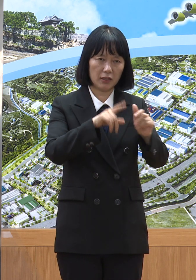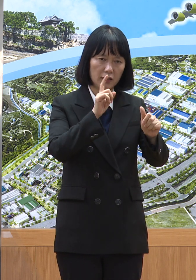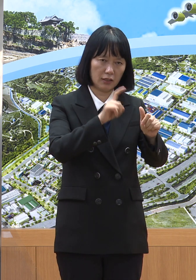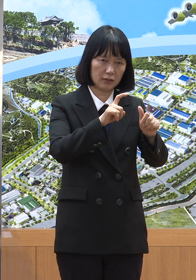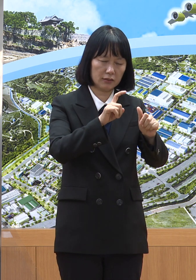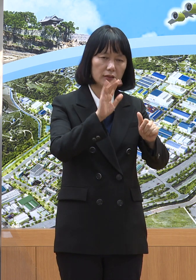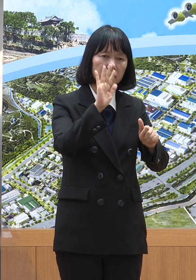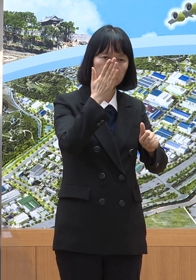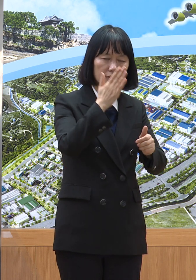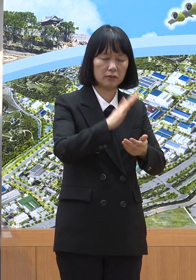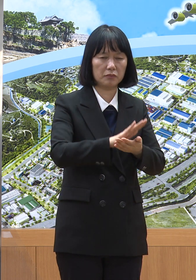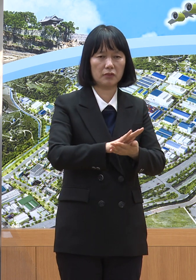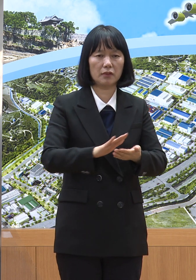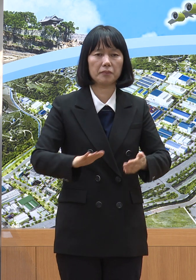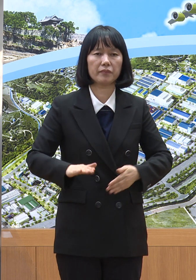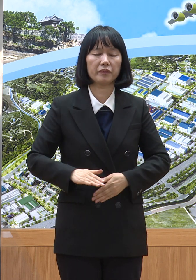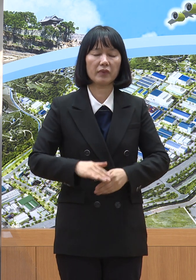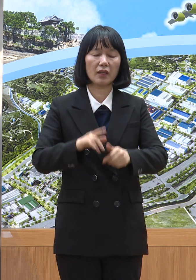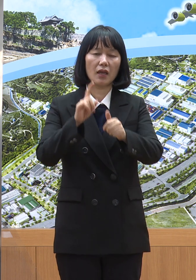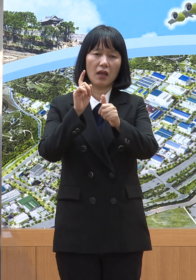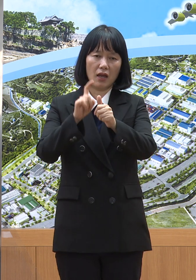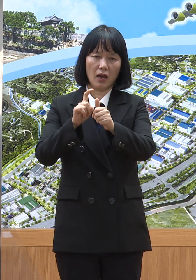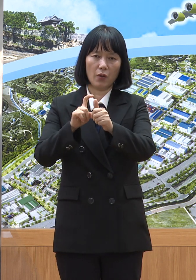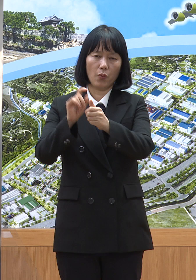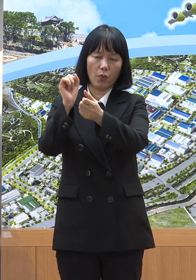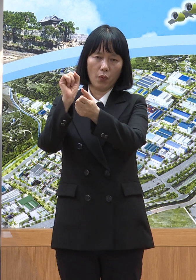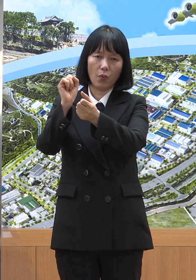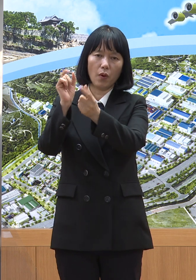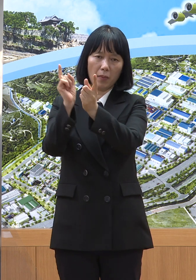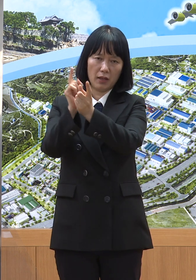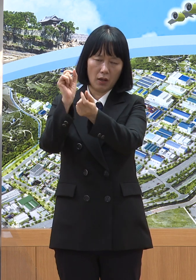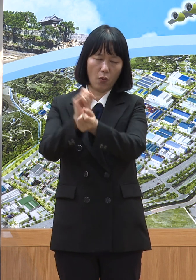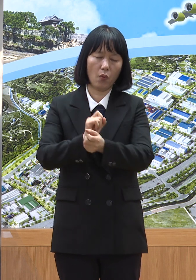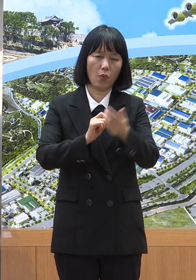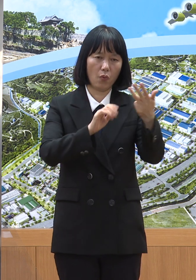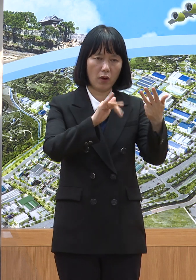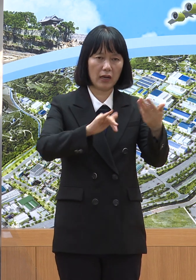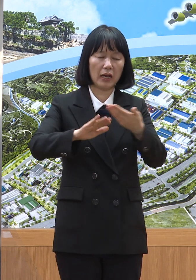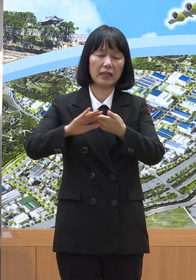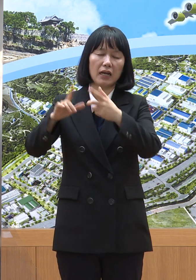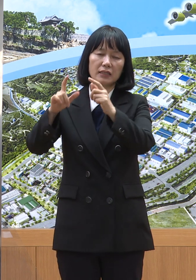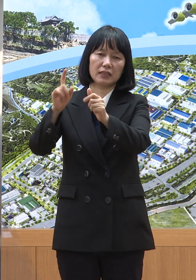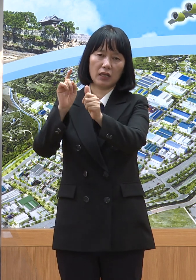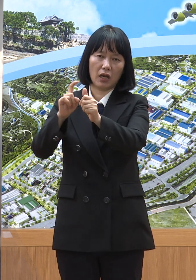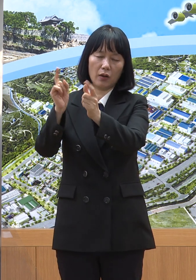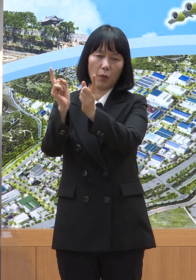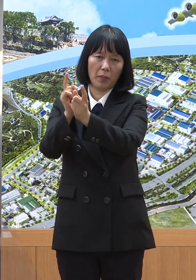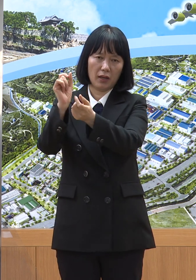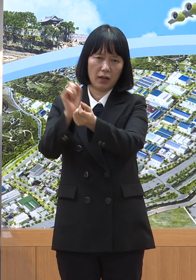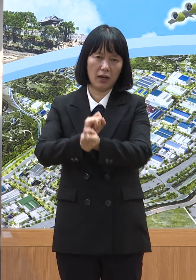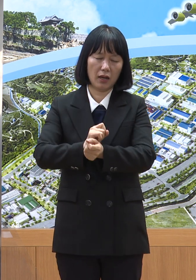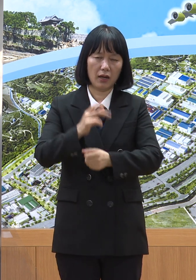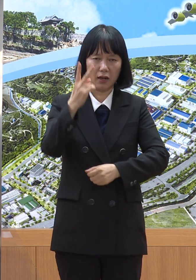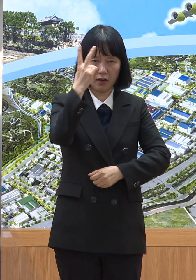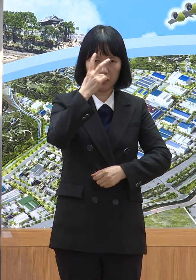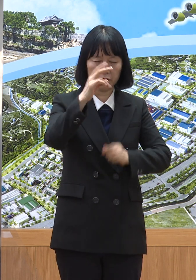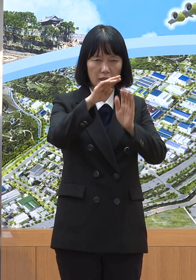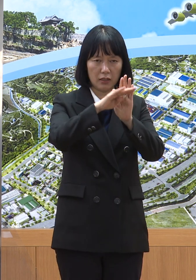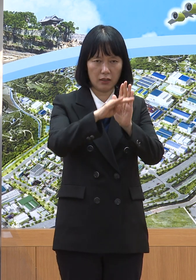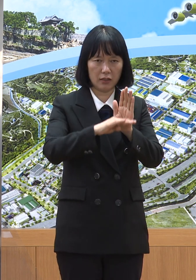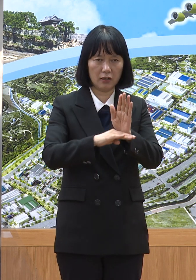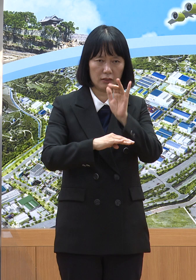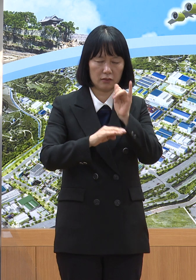받았습니다. 다음은 기확진자의 접촉자 8명과 타지역 확진자의 접촉자 1명의 검사 진행 과정입니다.